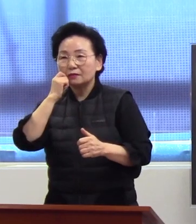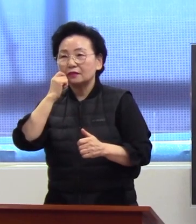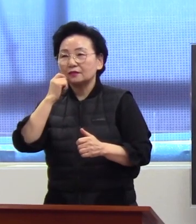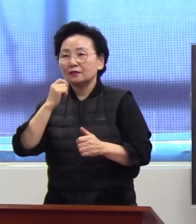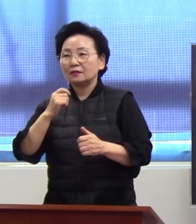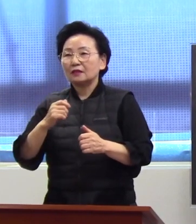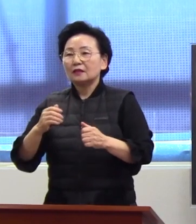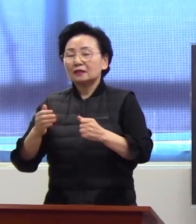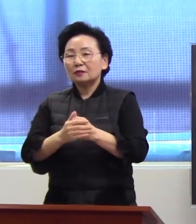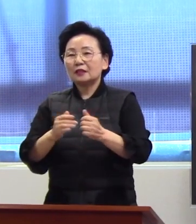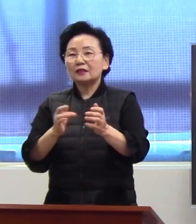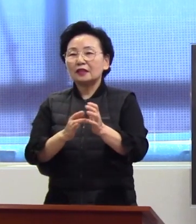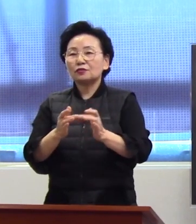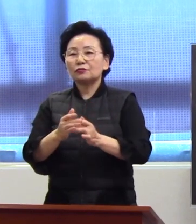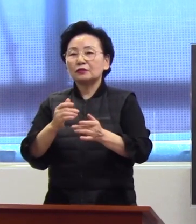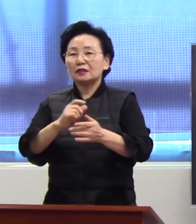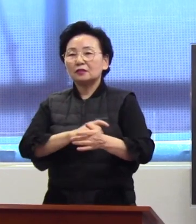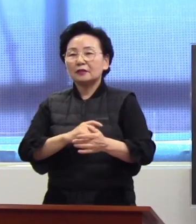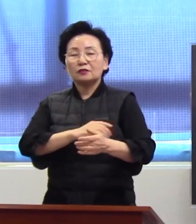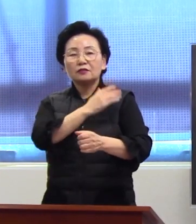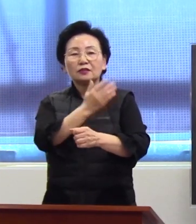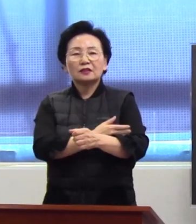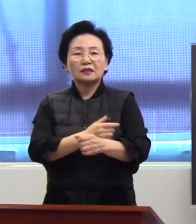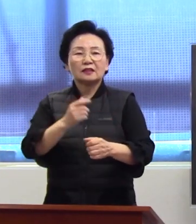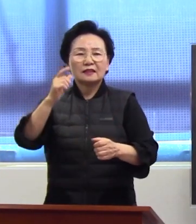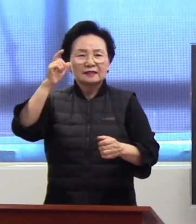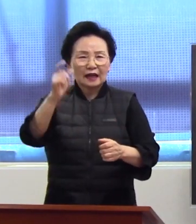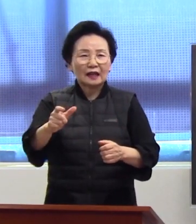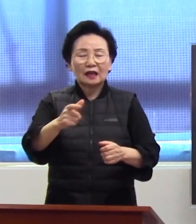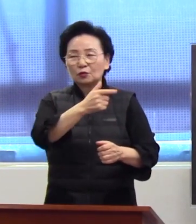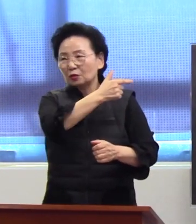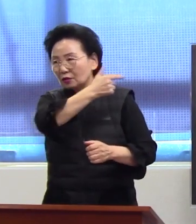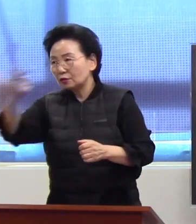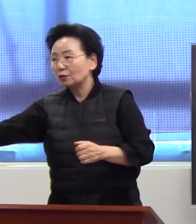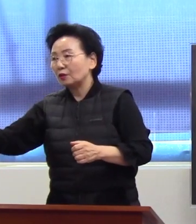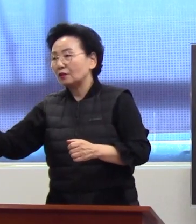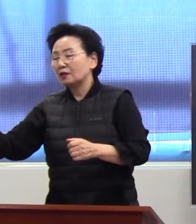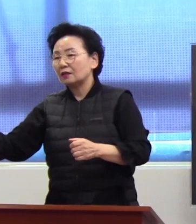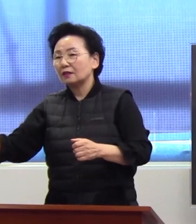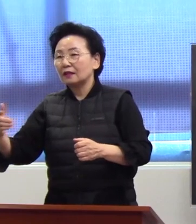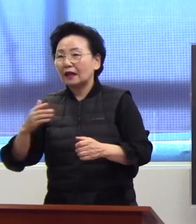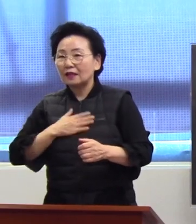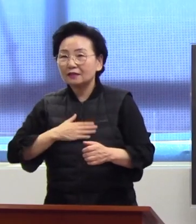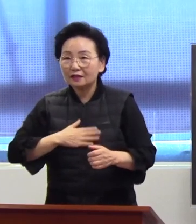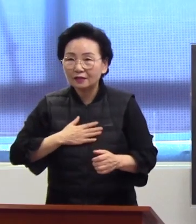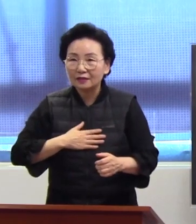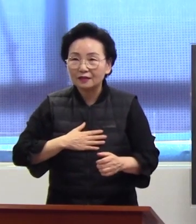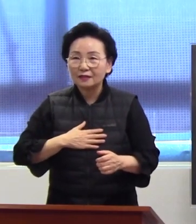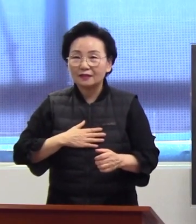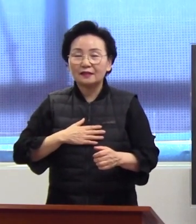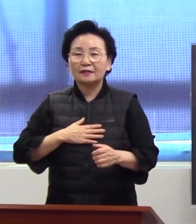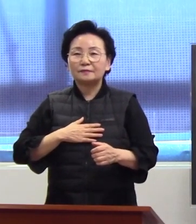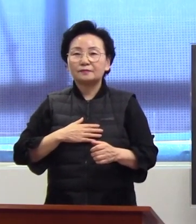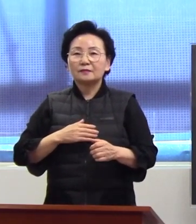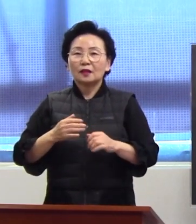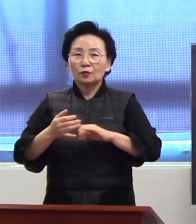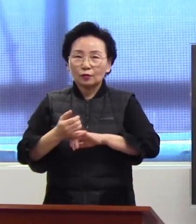거예요. 때문에 예수의 이름의 능력이 강하고 크고, 아시겠죠? 예.